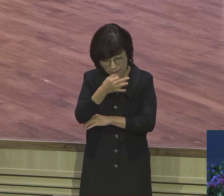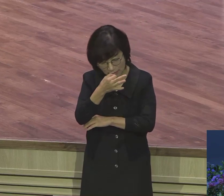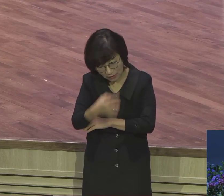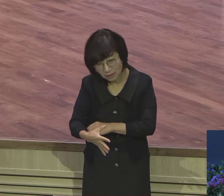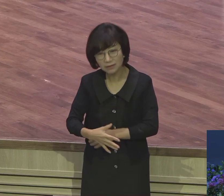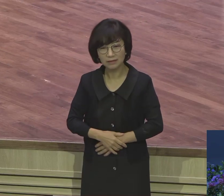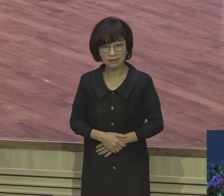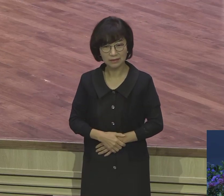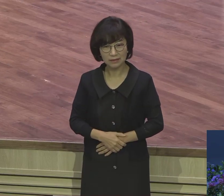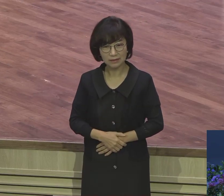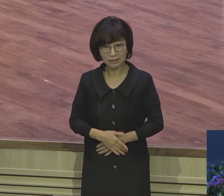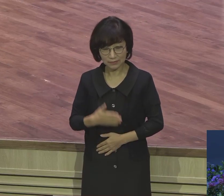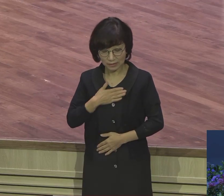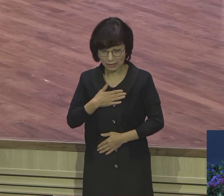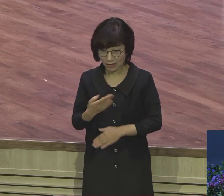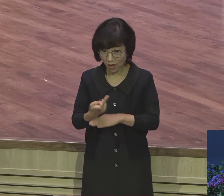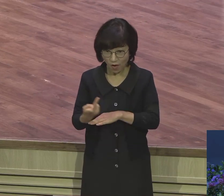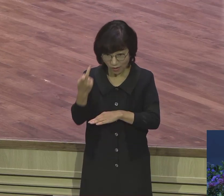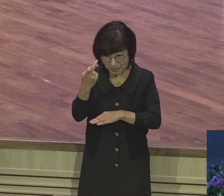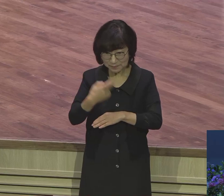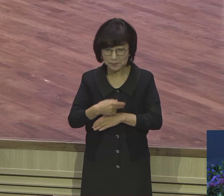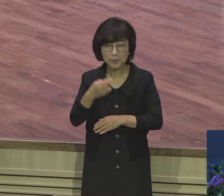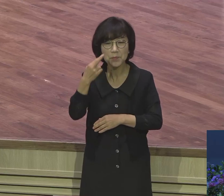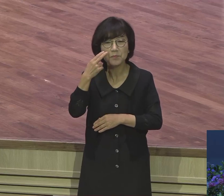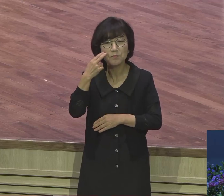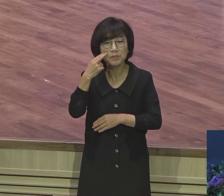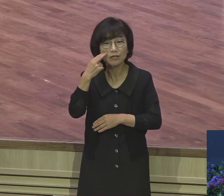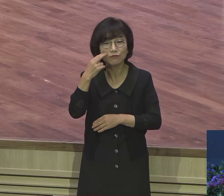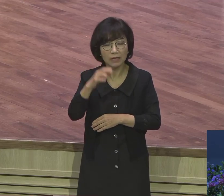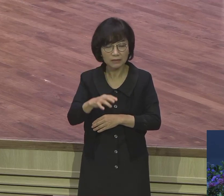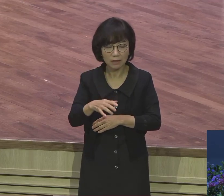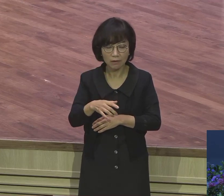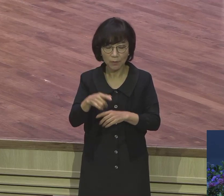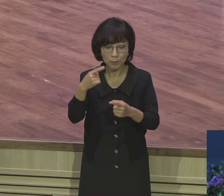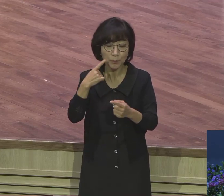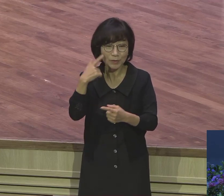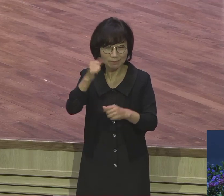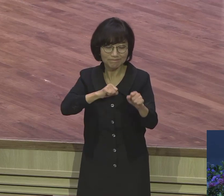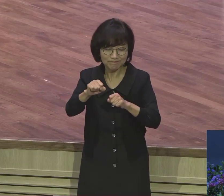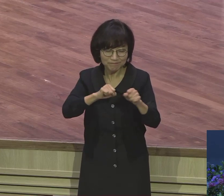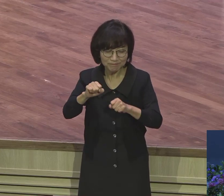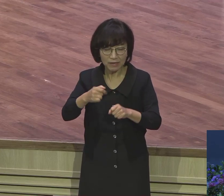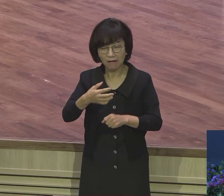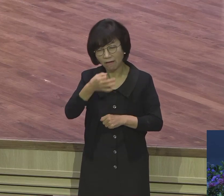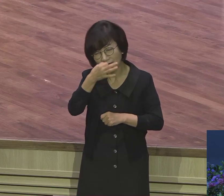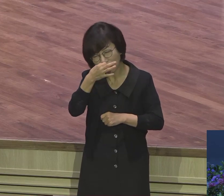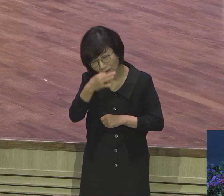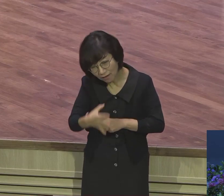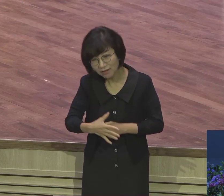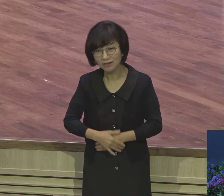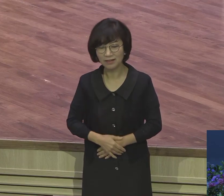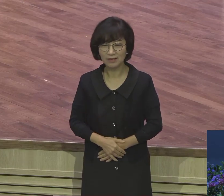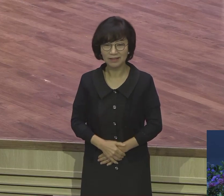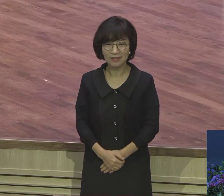우리 형님도 미국에서 이민목회 했잖아요. 이민목회. 힘들어요. 얼마나